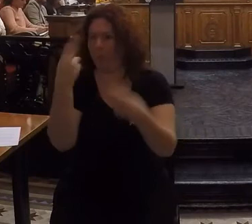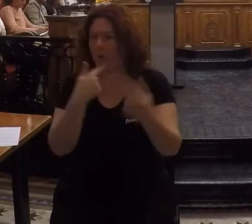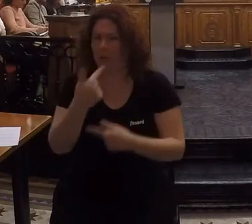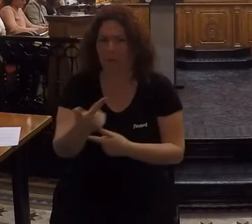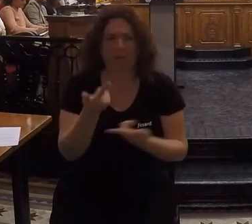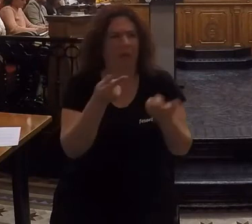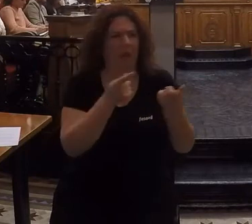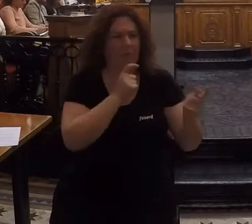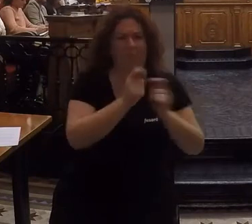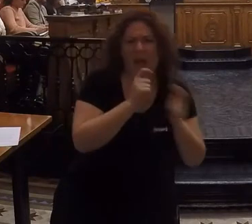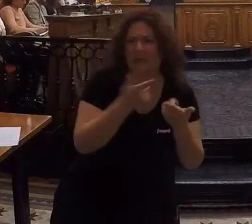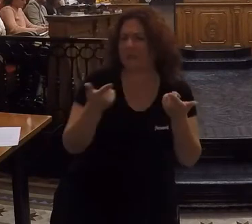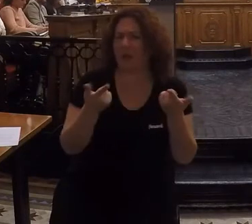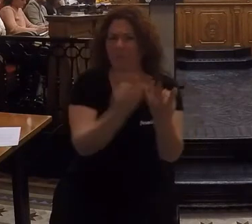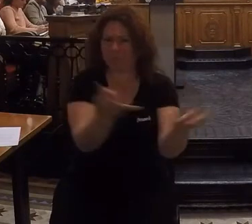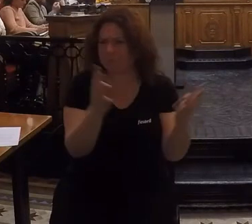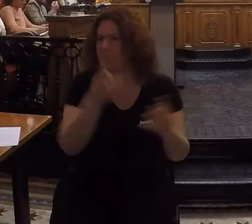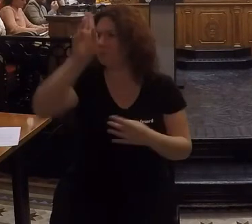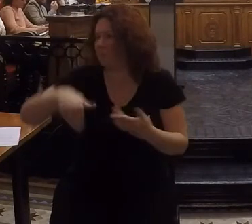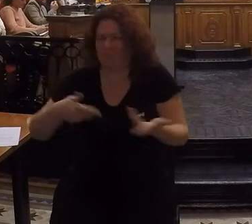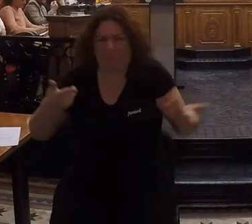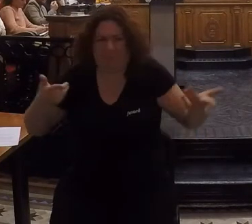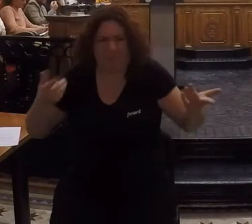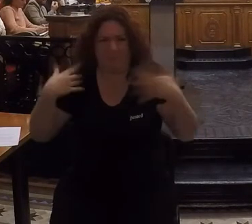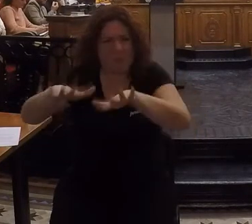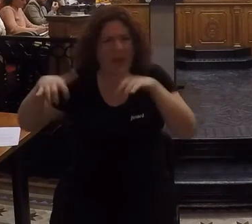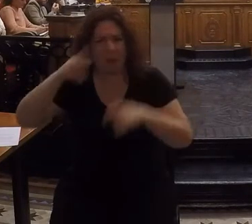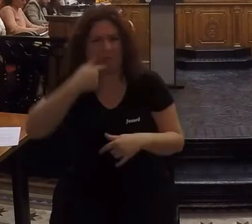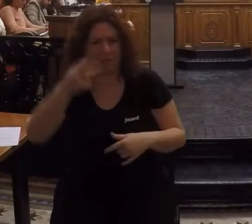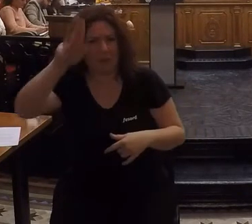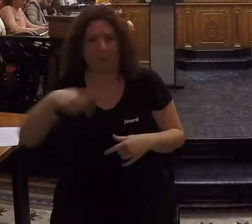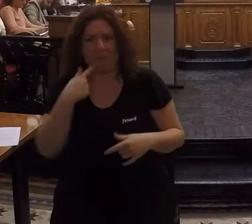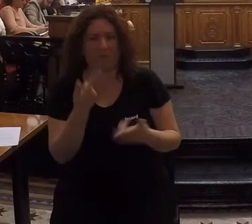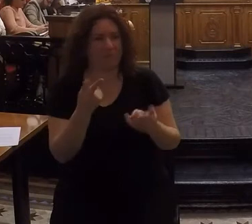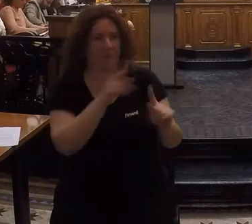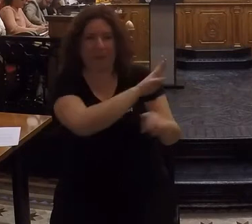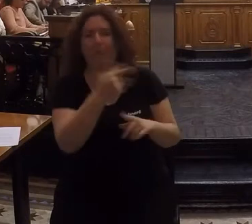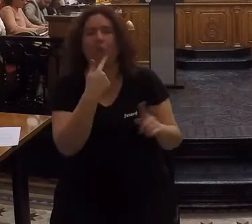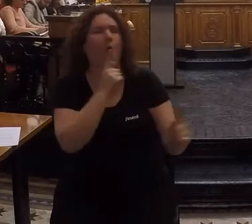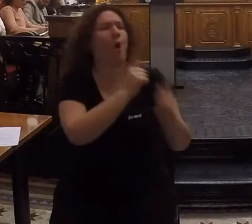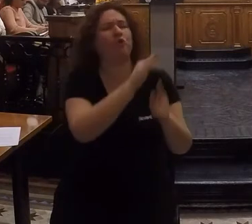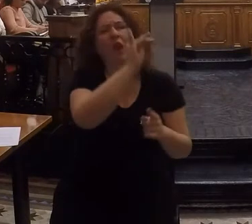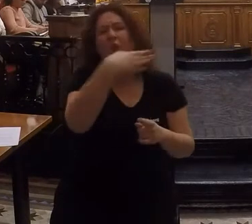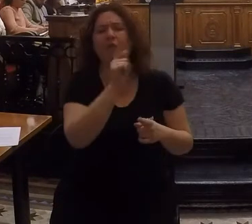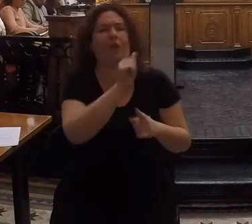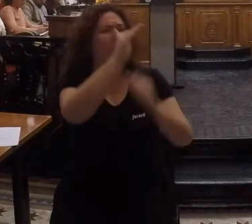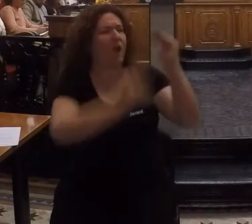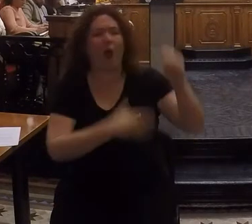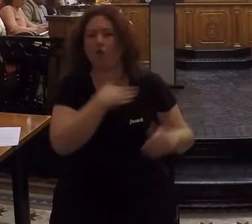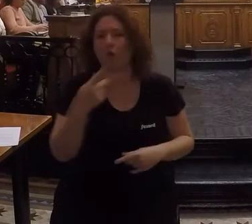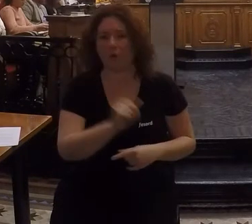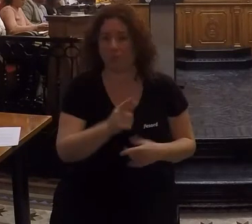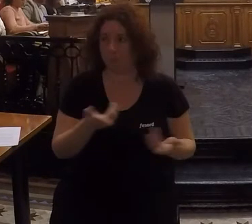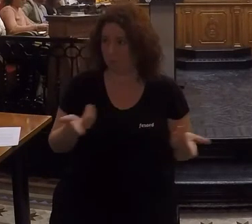en plenos. Por tanto, no entiendo para nada esas afirmaciones absolutamente gratuitas, como usted bien dice, cuando